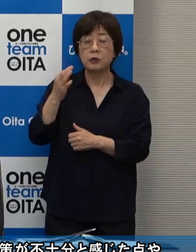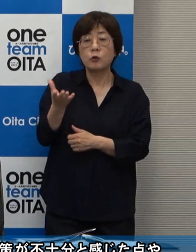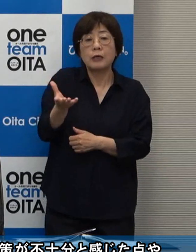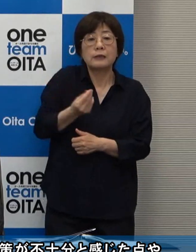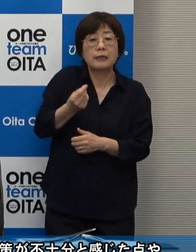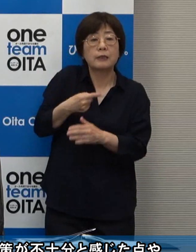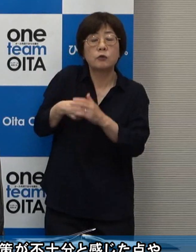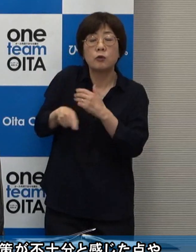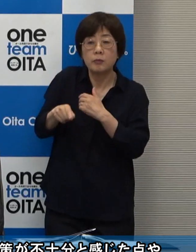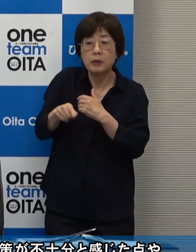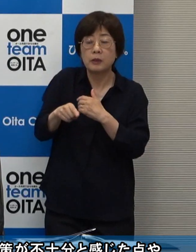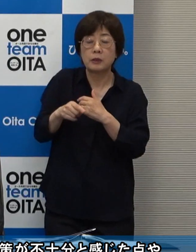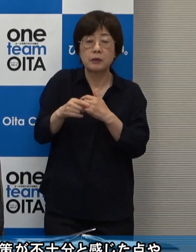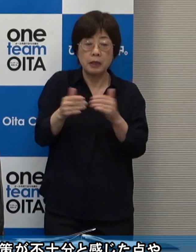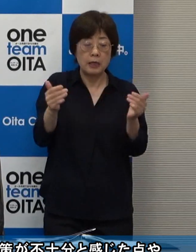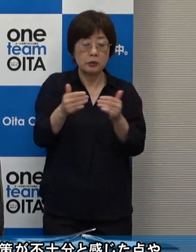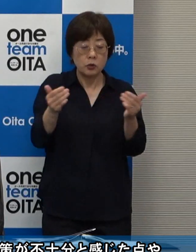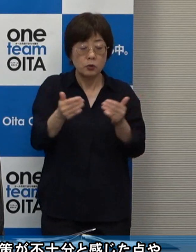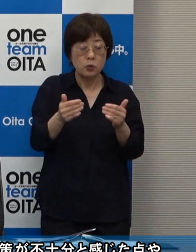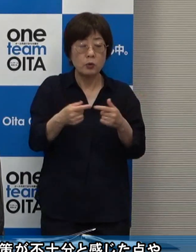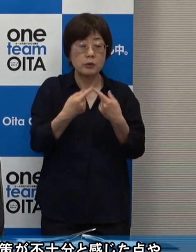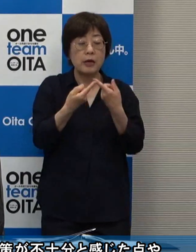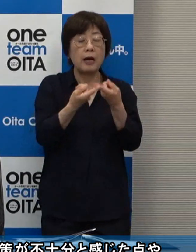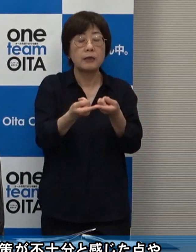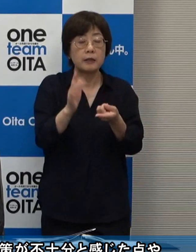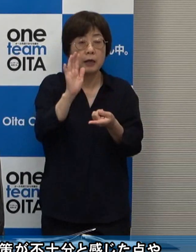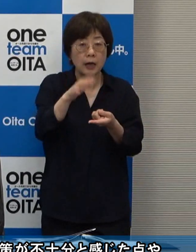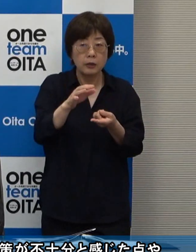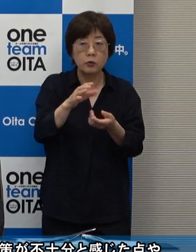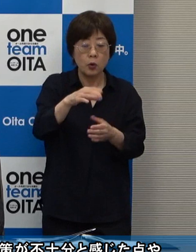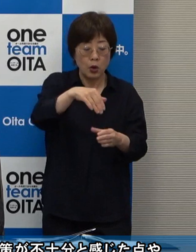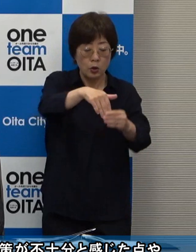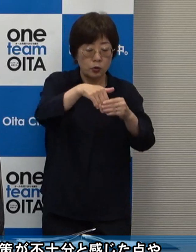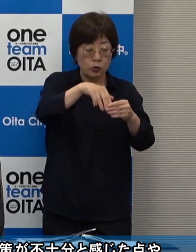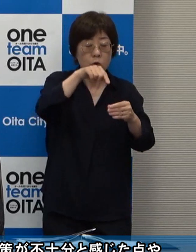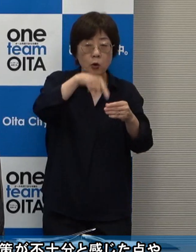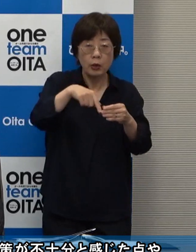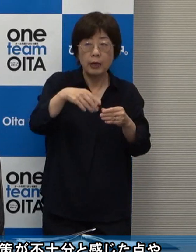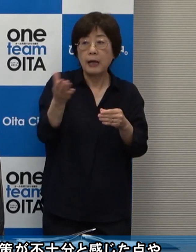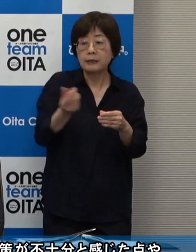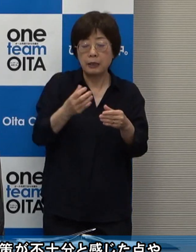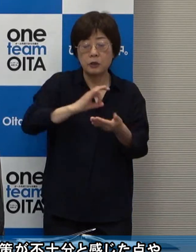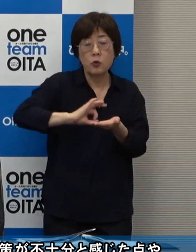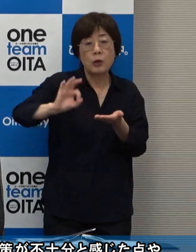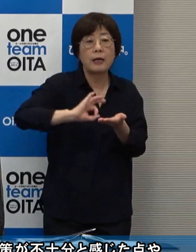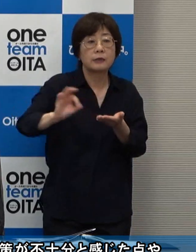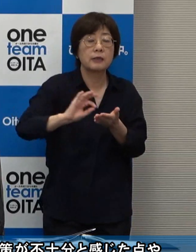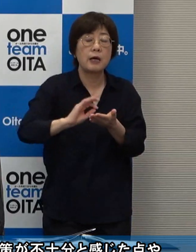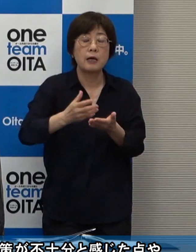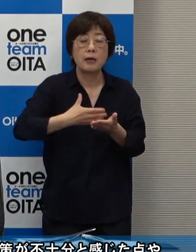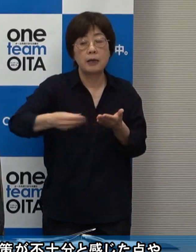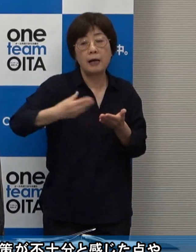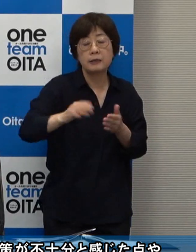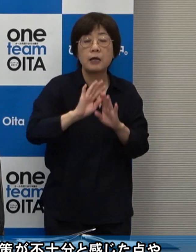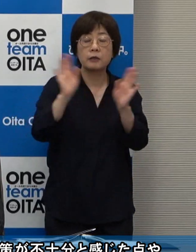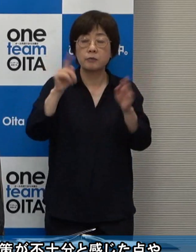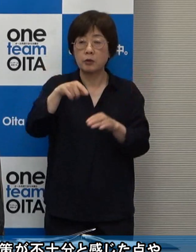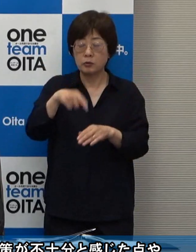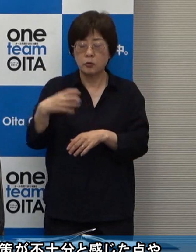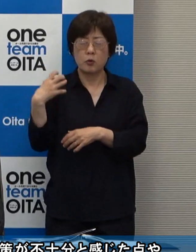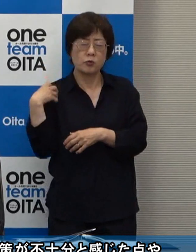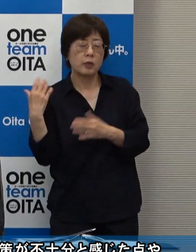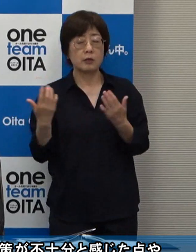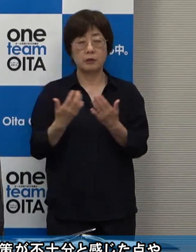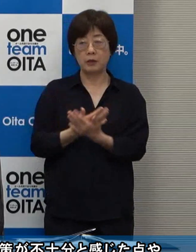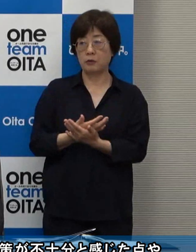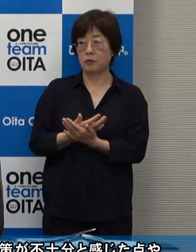るい未来へ描けるかっていう話です。これはいろんな制度があります。いろんな制度があってね、で生い立ち方を作るっていうの